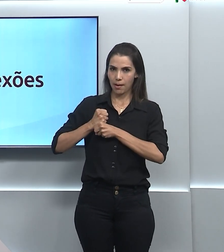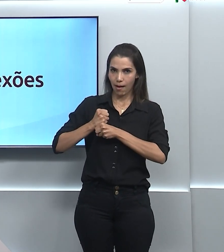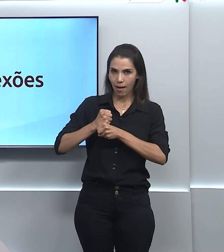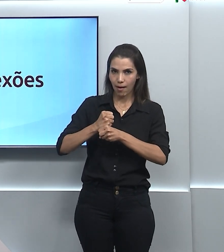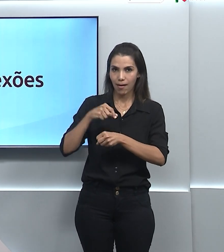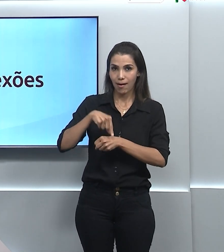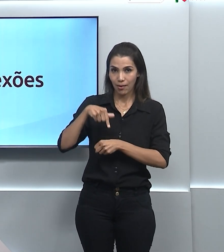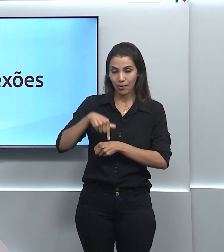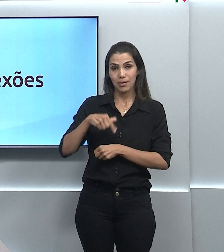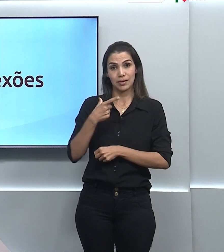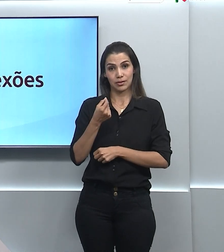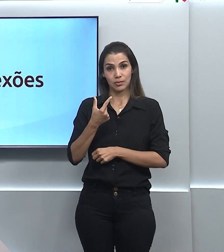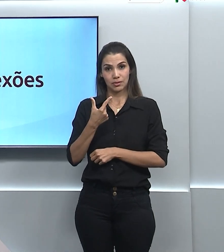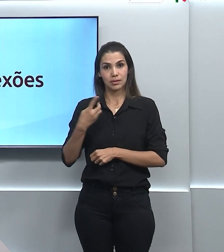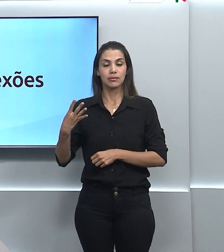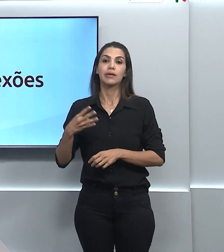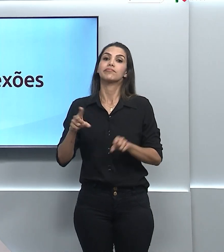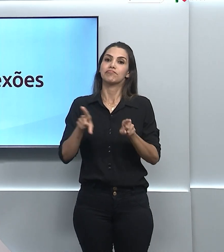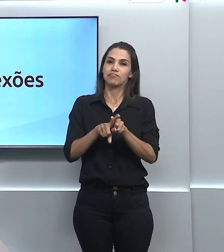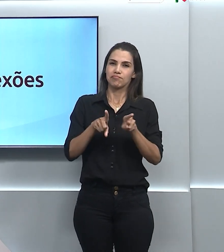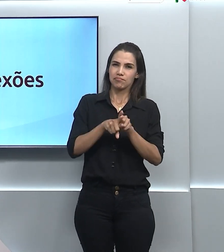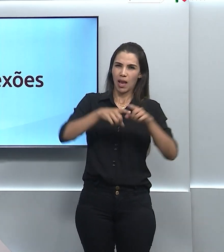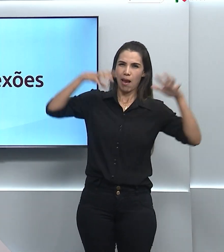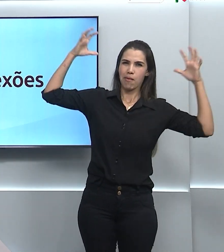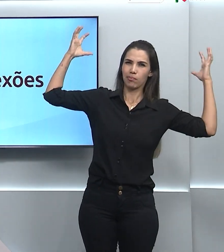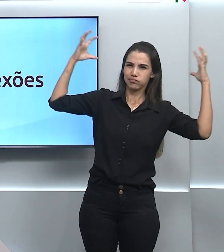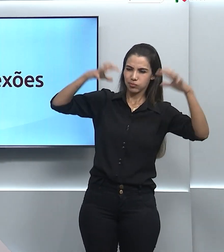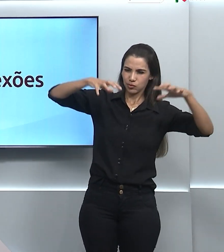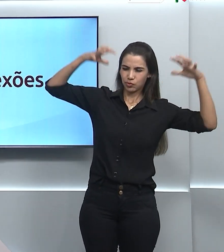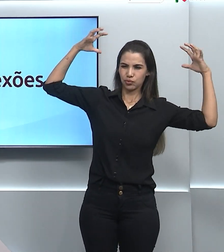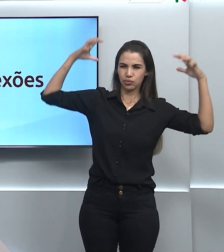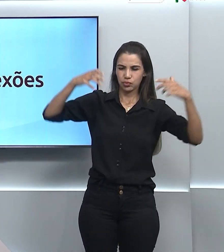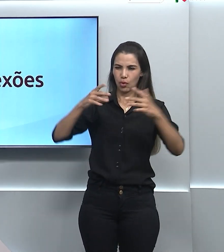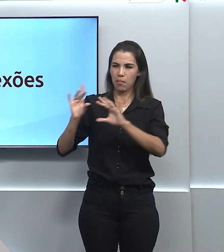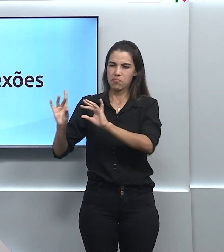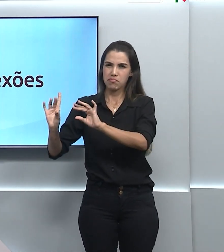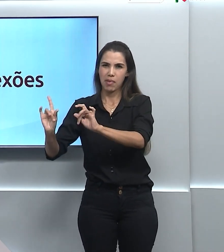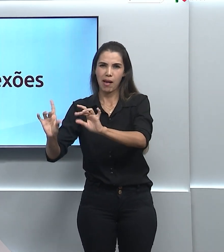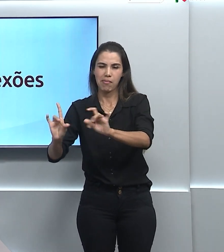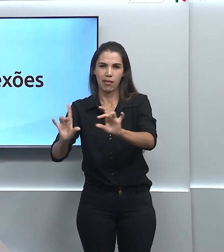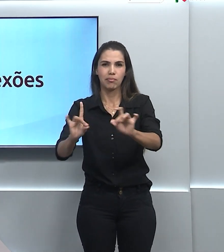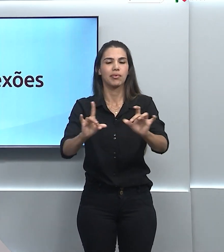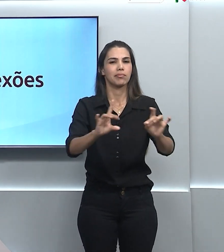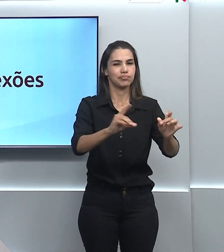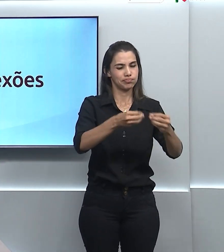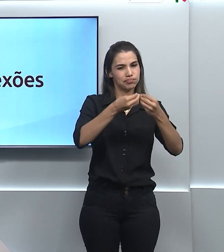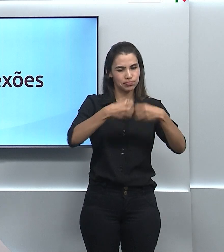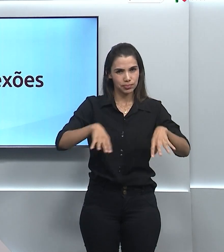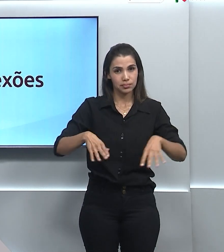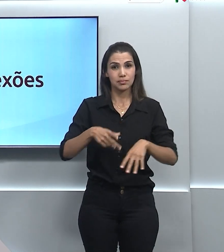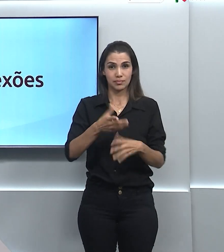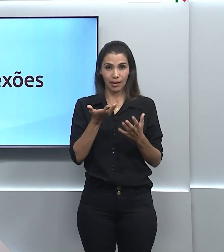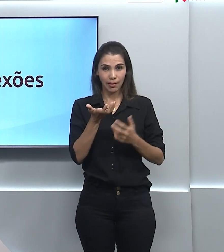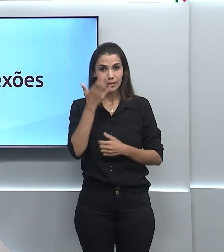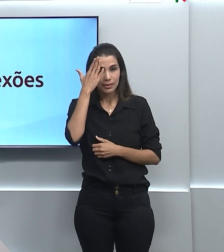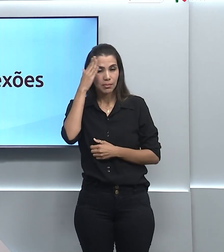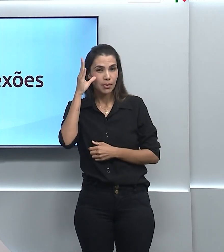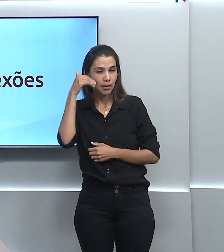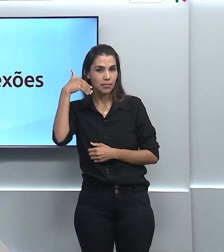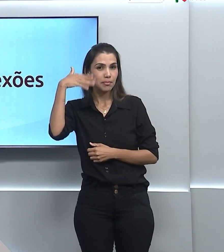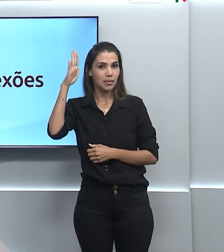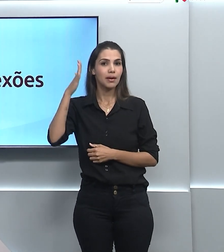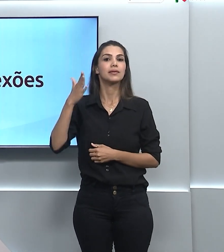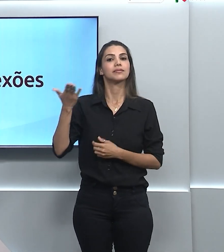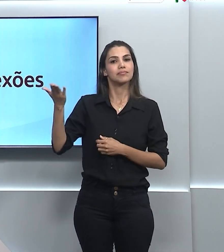mesmo vale para as fortes chuvas que causaram muitos estragos. Saiba mais na reportagem dos estudantes de jornalismo